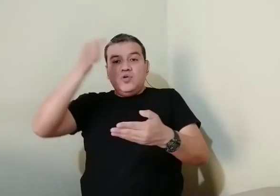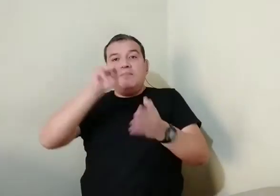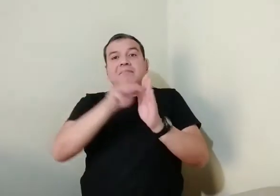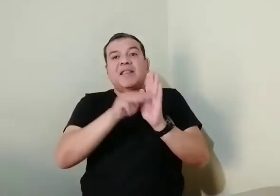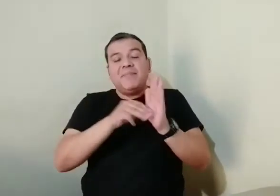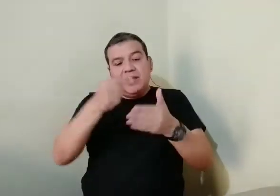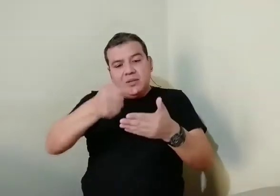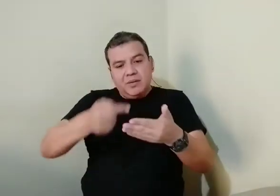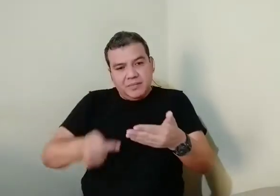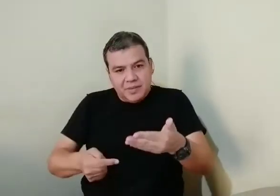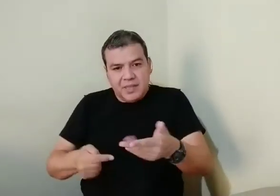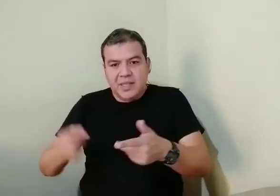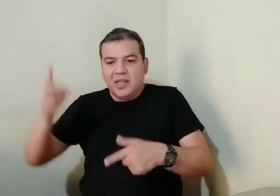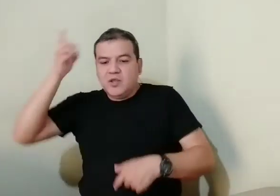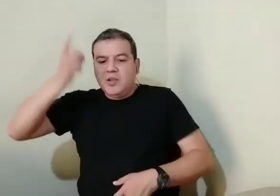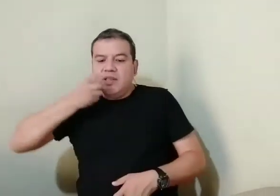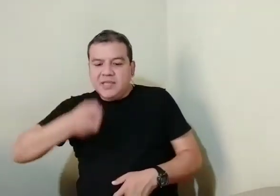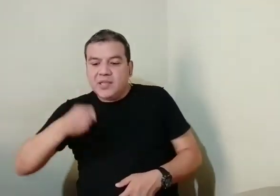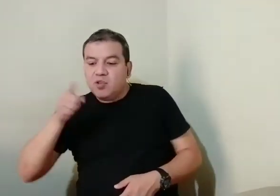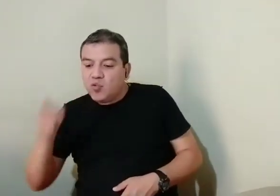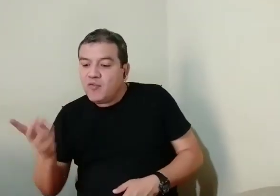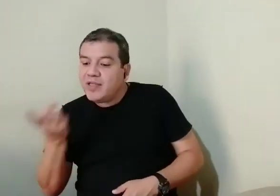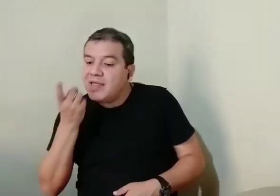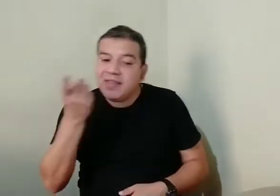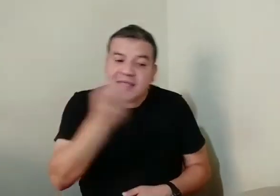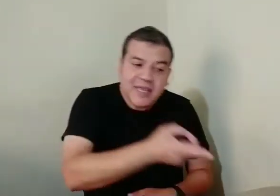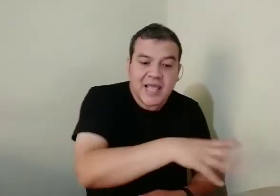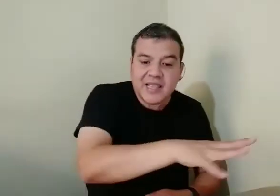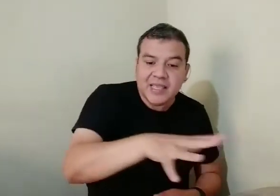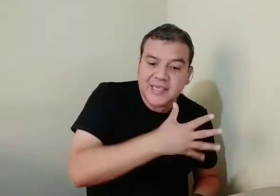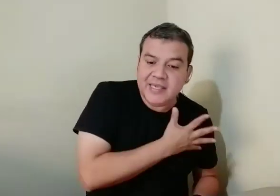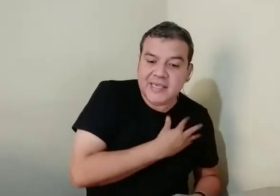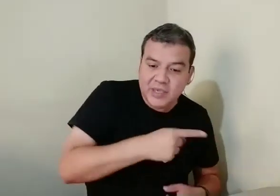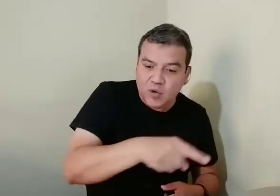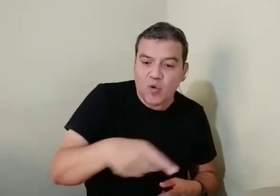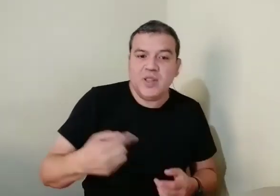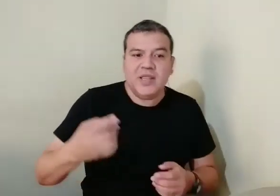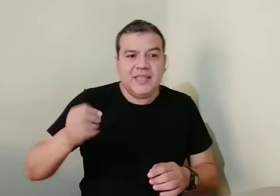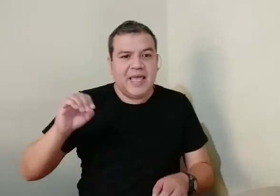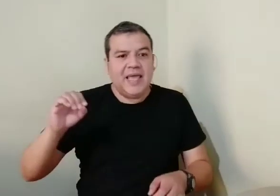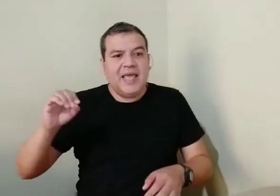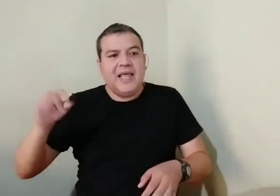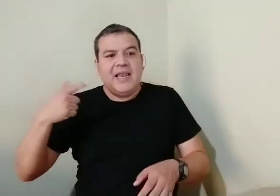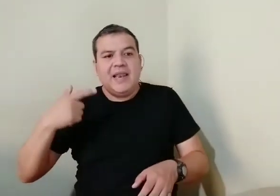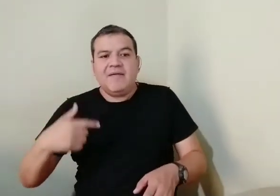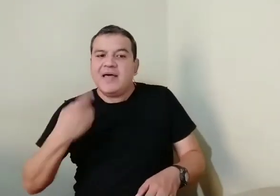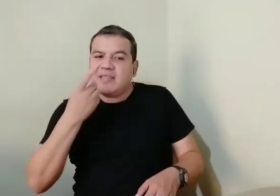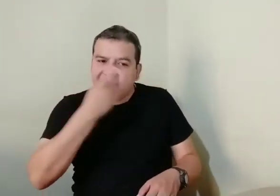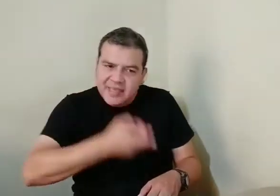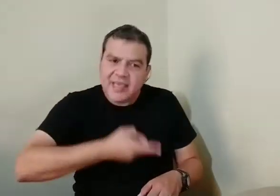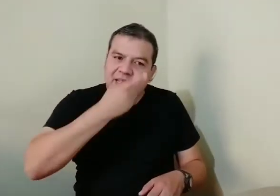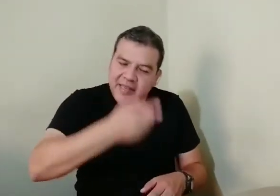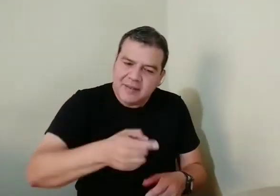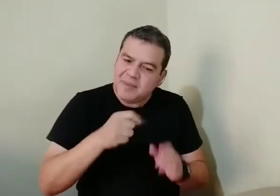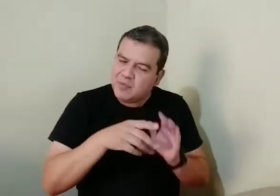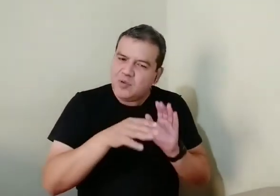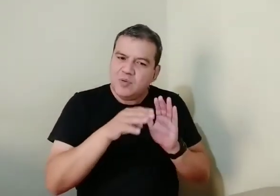Esto significa que cada día debemos perseverar enseñando las verdades